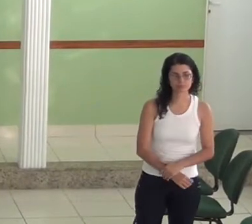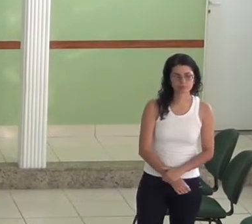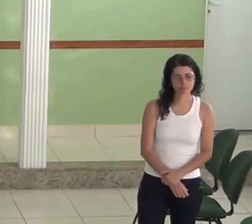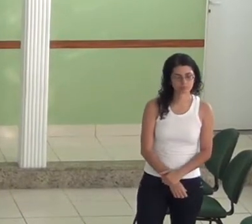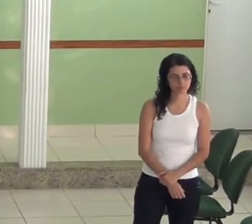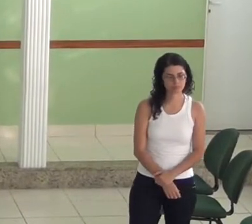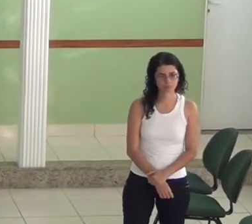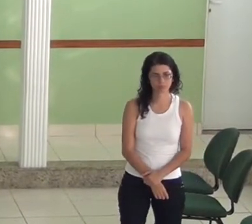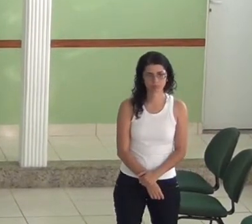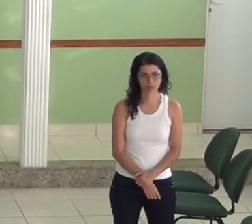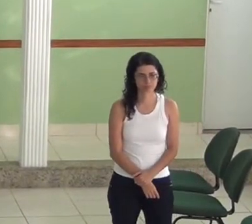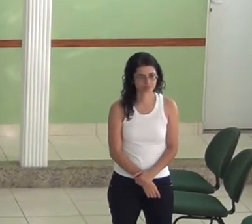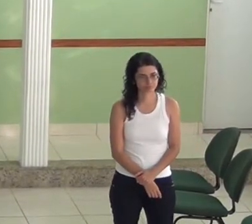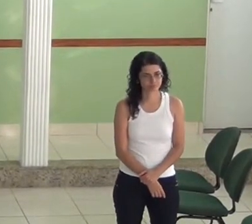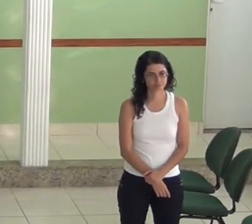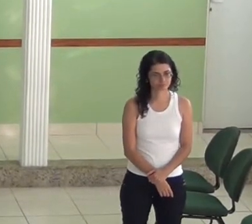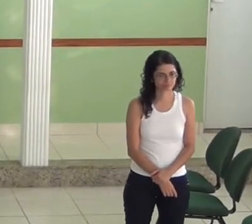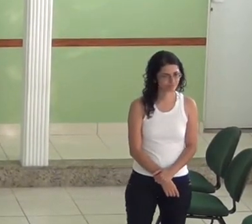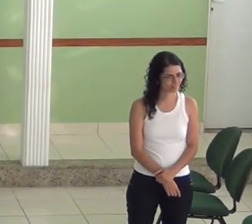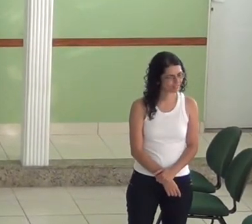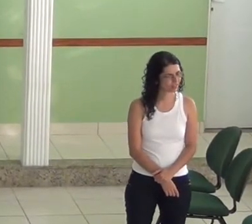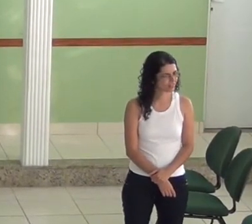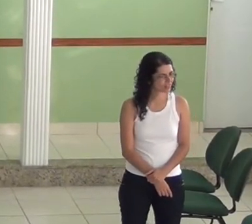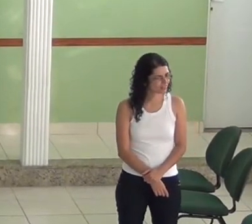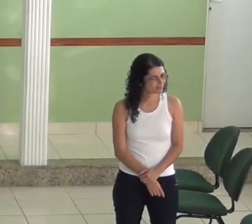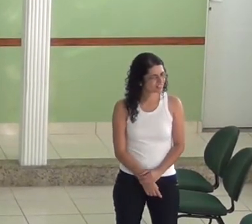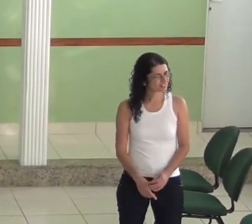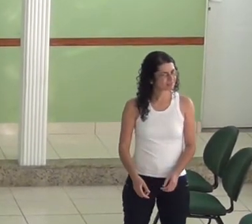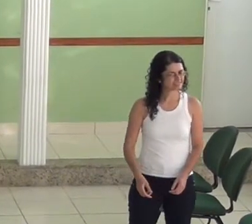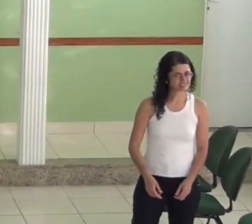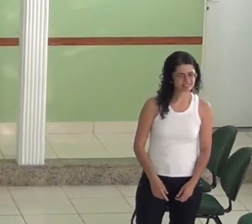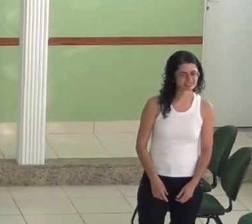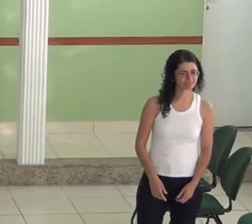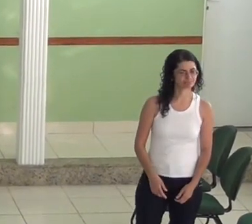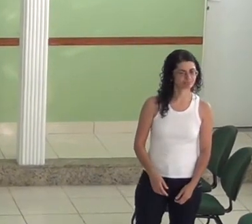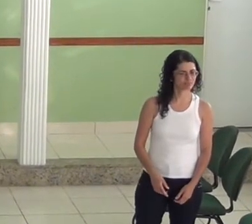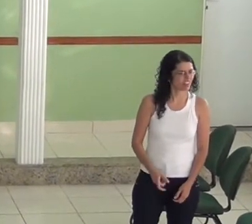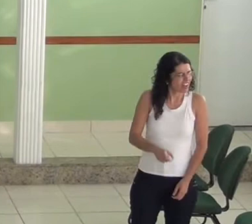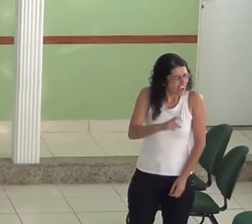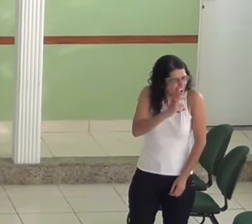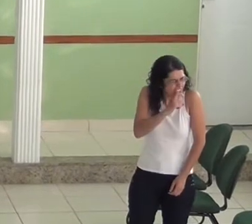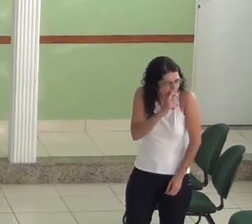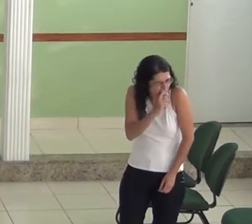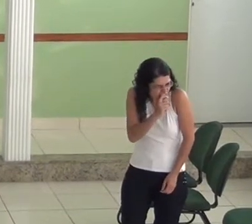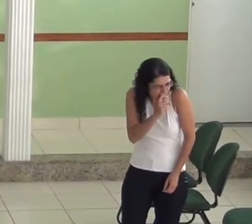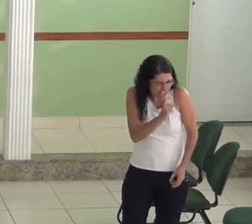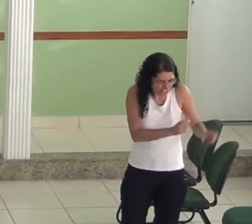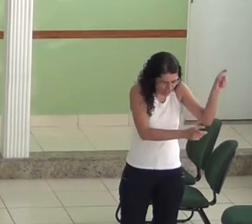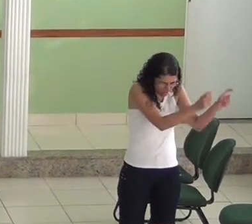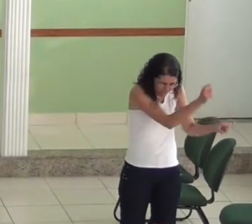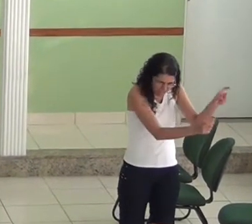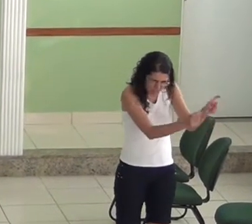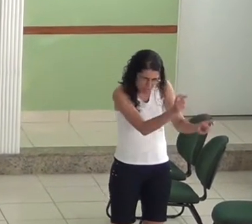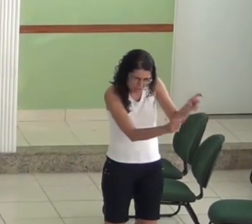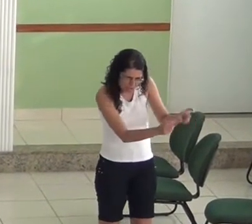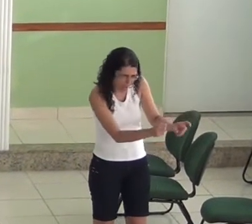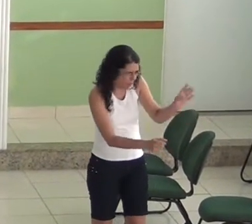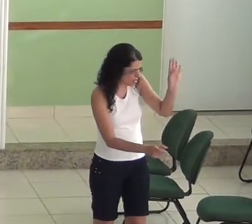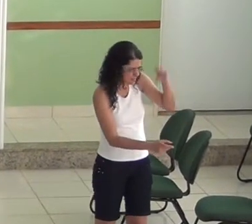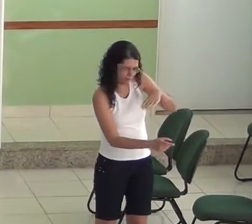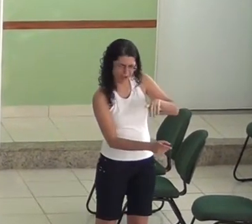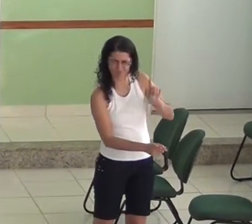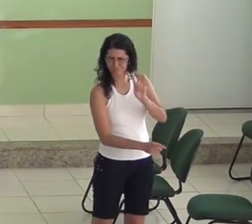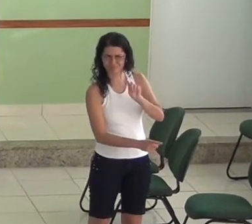Não se aborreça por causa dos homens maus e não tenha inveja dos perversos, pois como capim logo